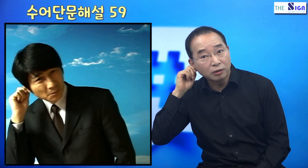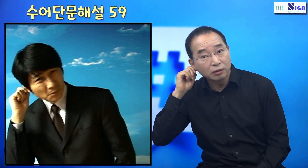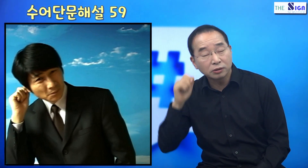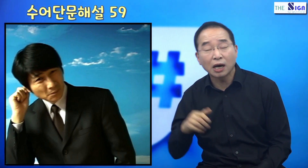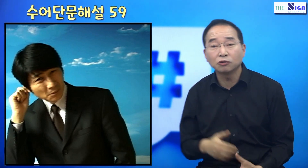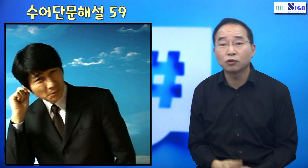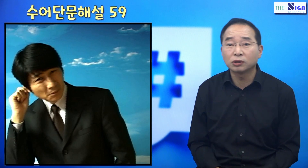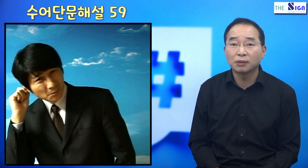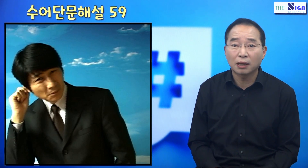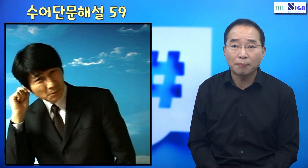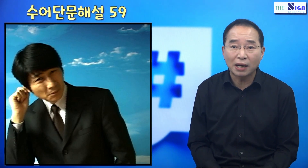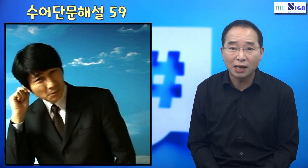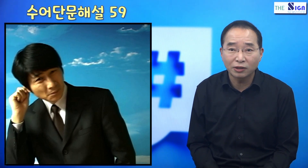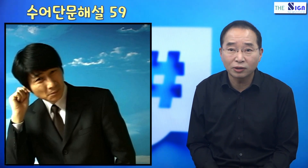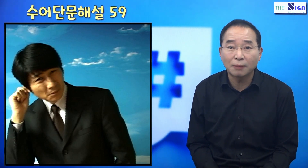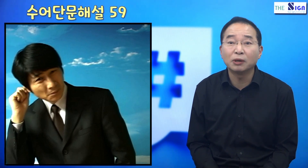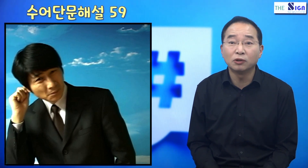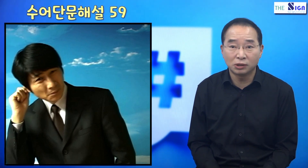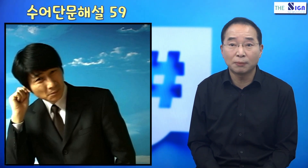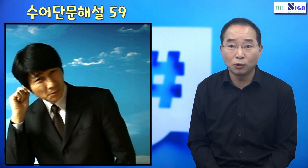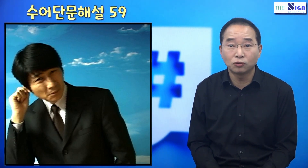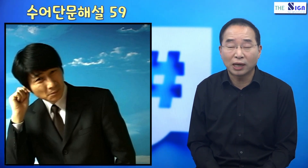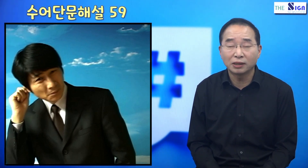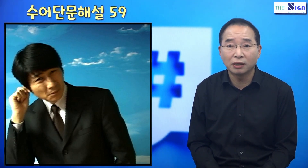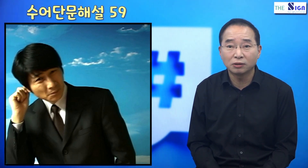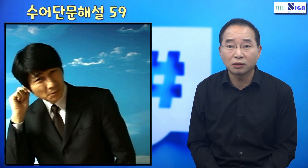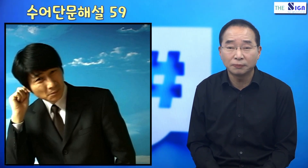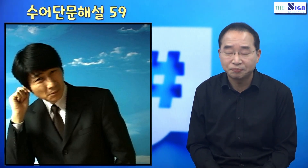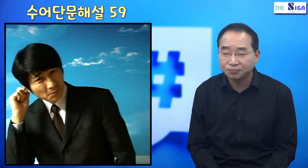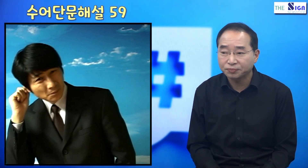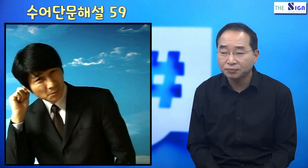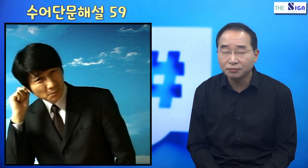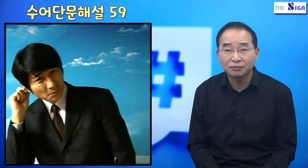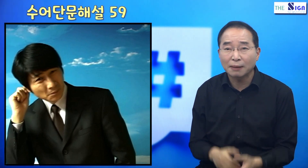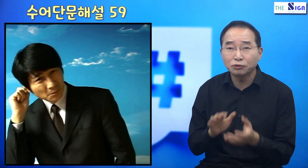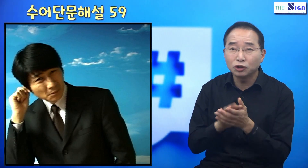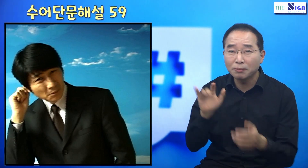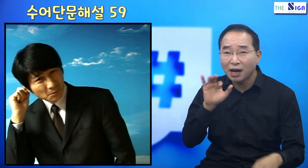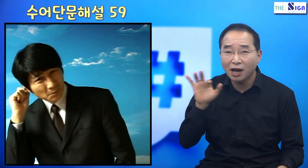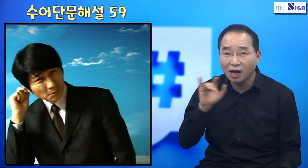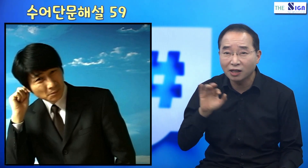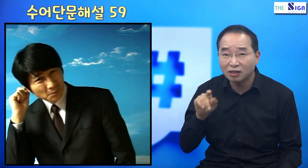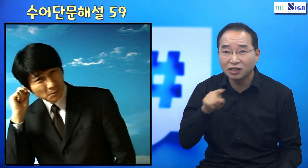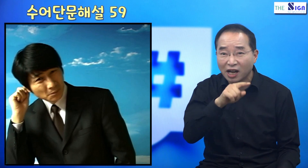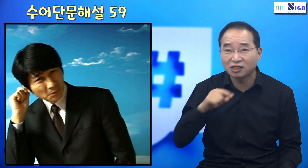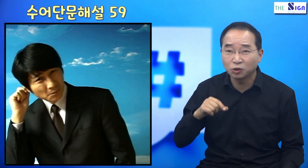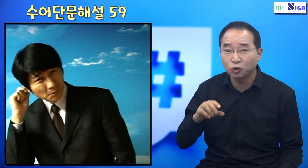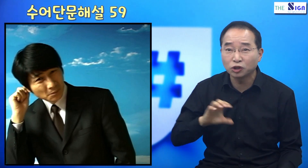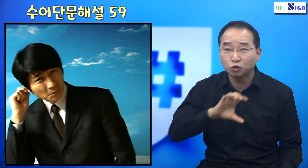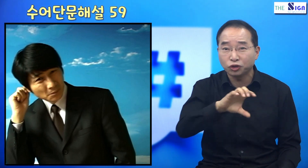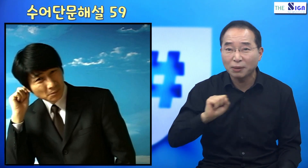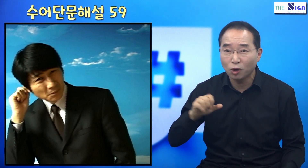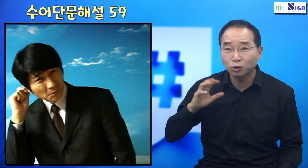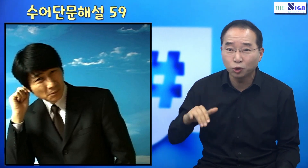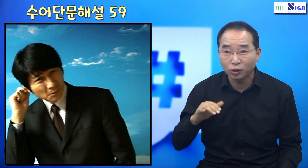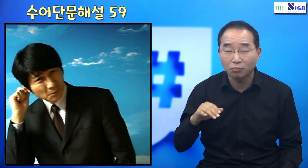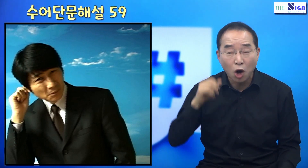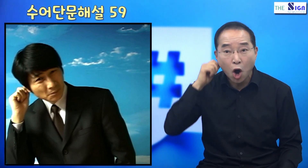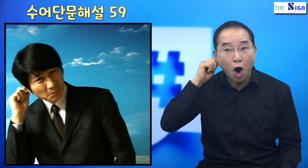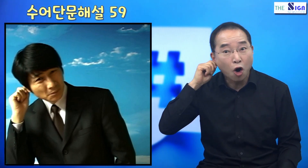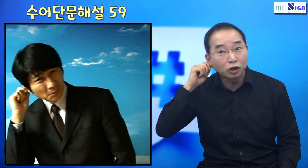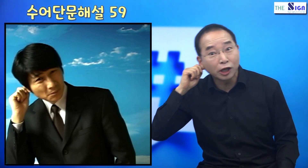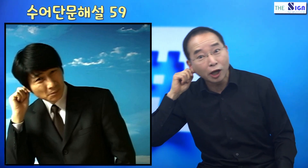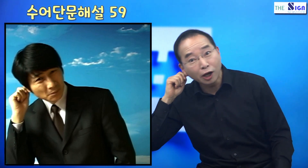거예요. 그래서 한국어로 치면 약간 팔랑귀다 뭐 이런 식의 표현도 가능해요. 그래서 나쁜 지금 막 야 그거 투자하면 엄청